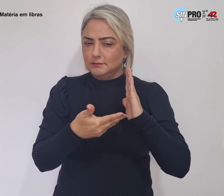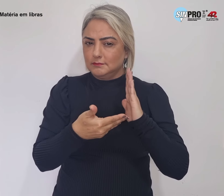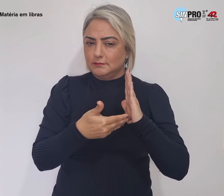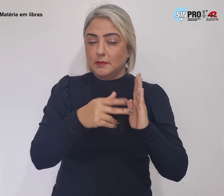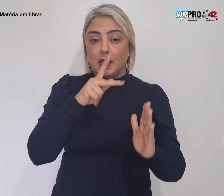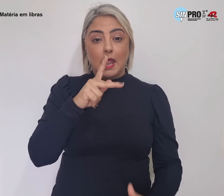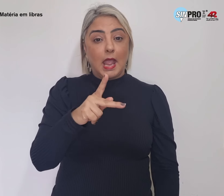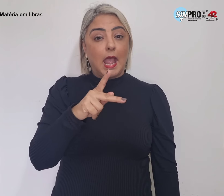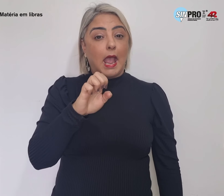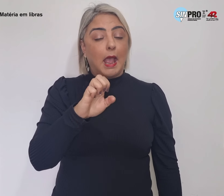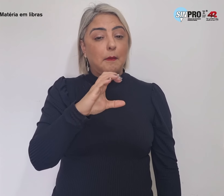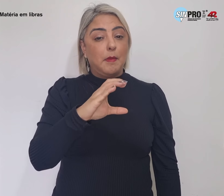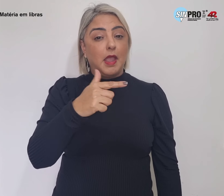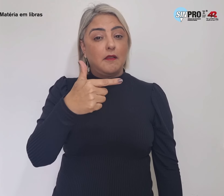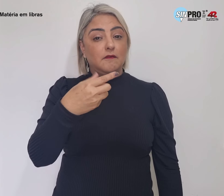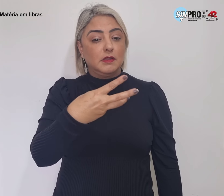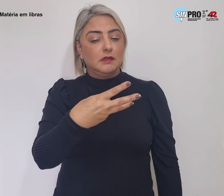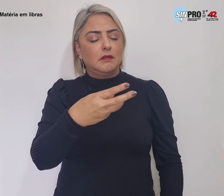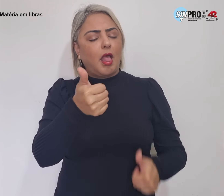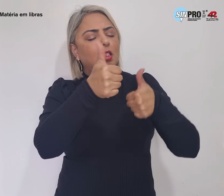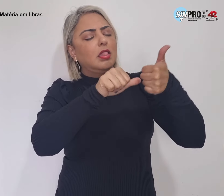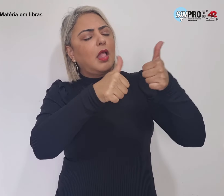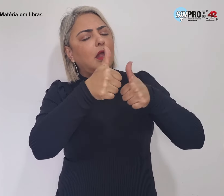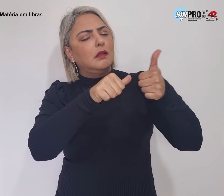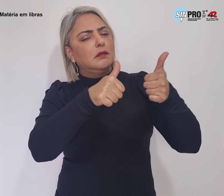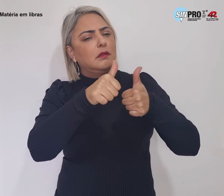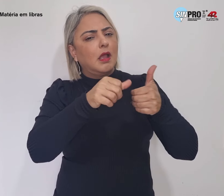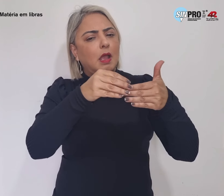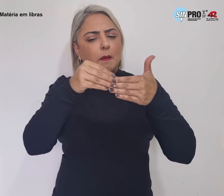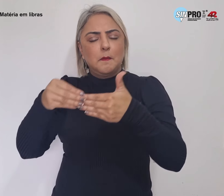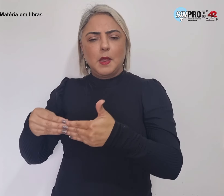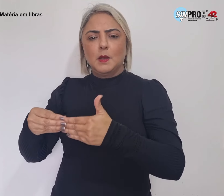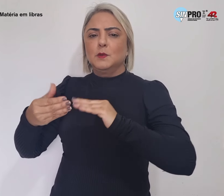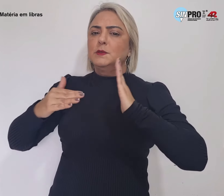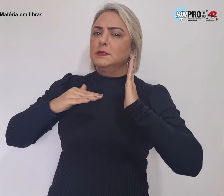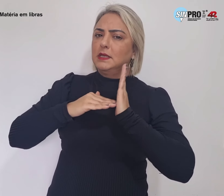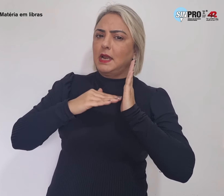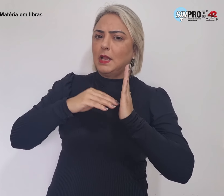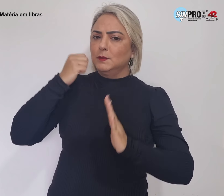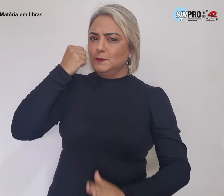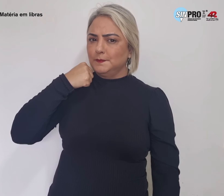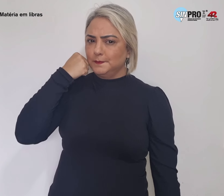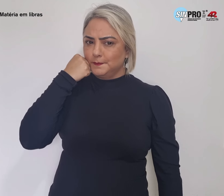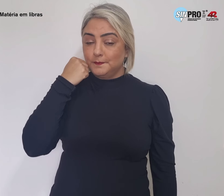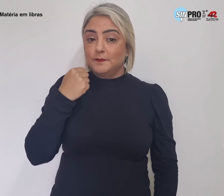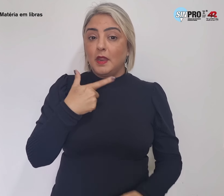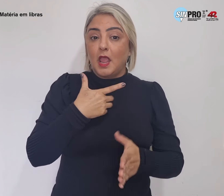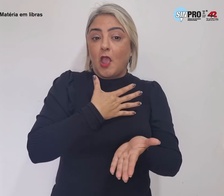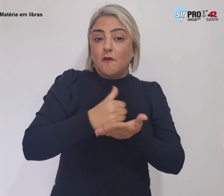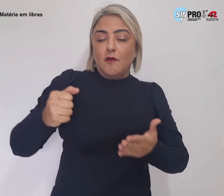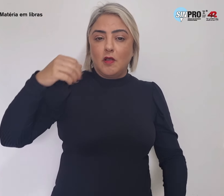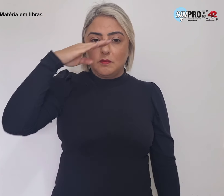23 será analisada pelo Senado Federal. Fora Bolsonaro O presidente